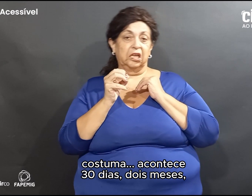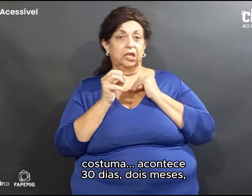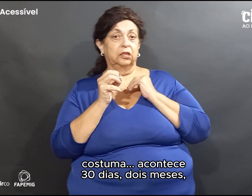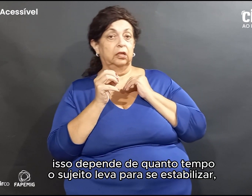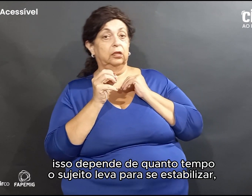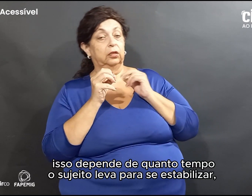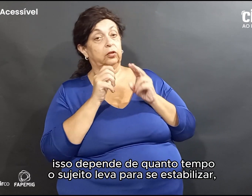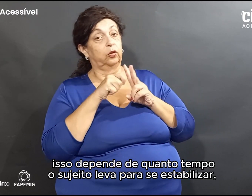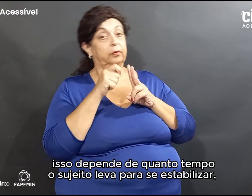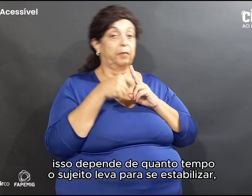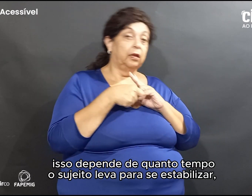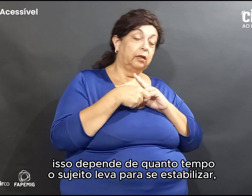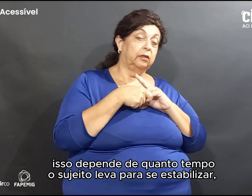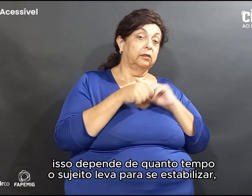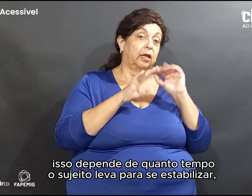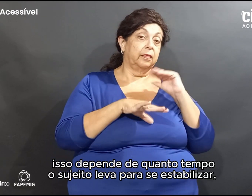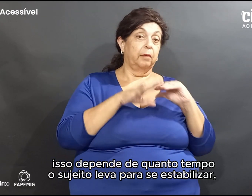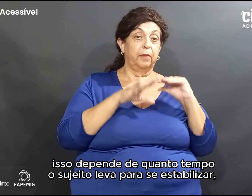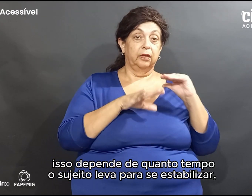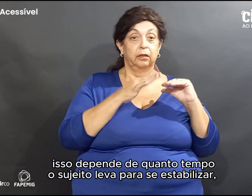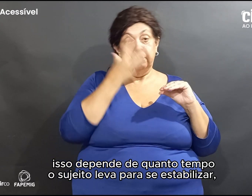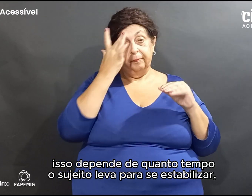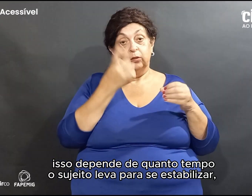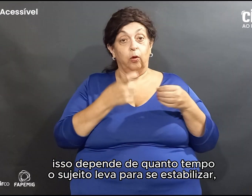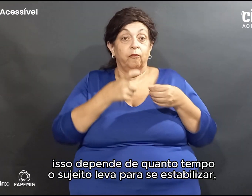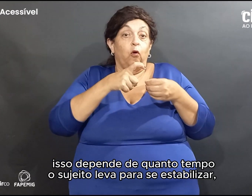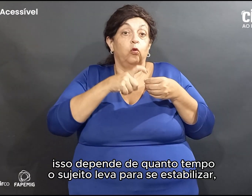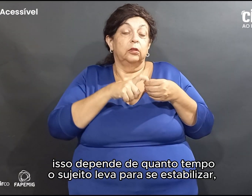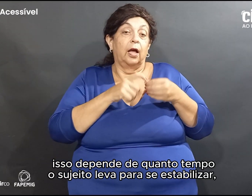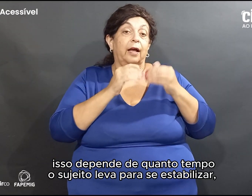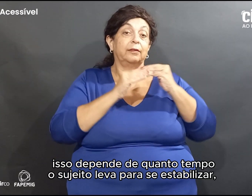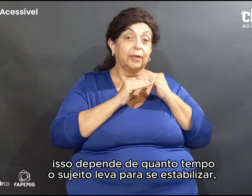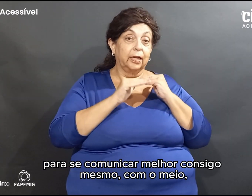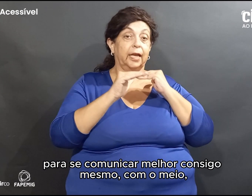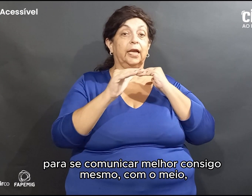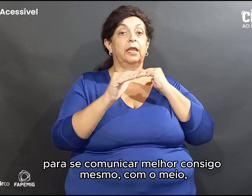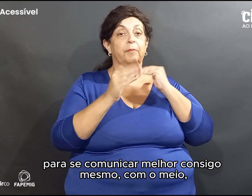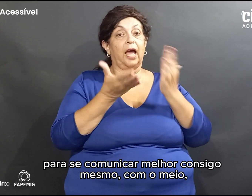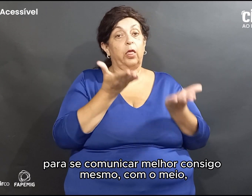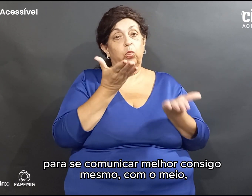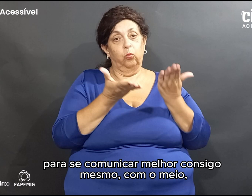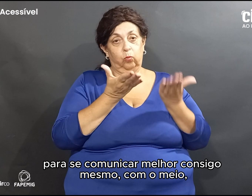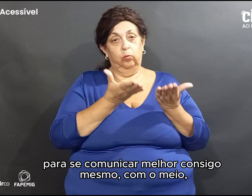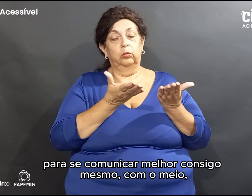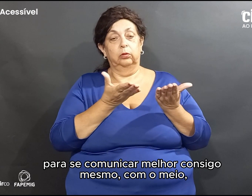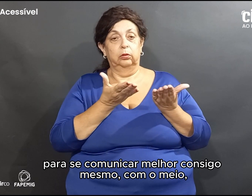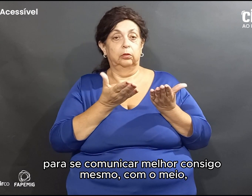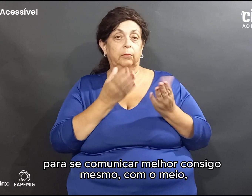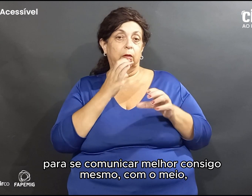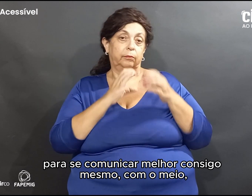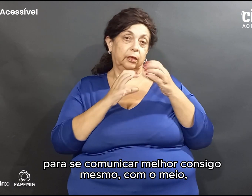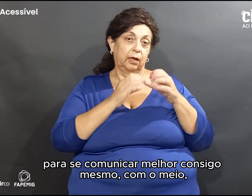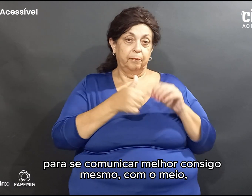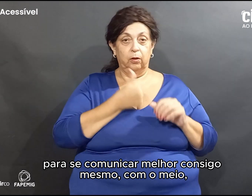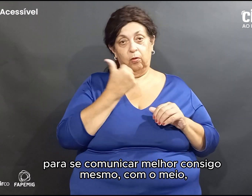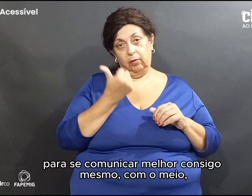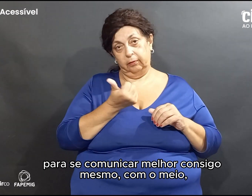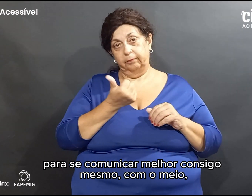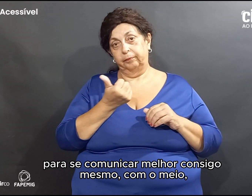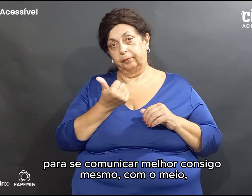meses, isso depende de quanto tempo que o sujeito leva para se estabilizar, né? Para se comunicar melhor, né? Consigo